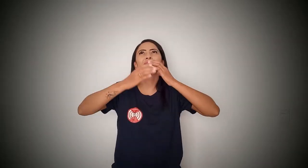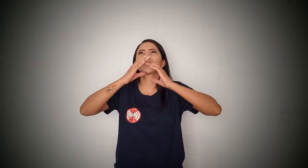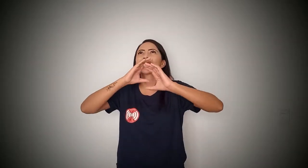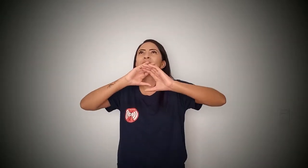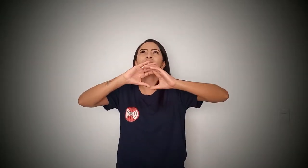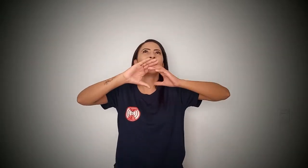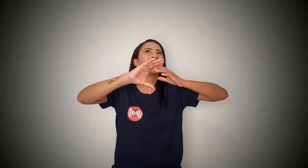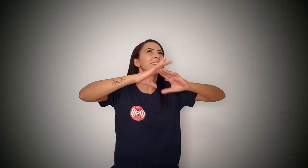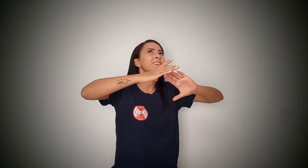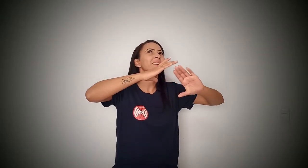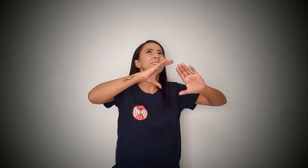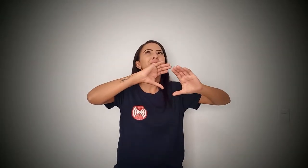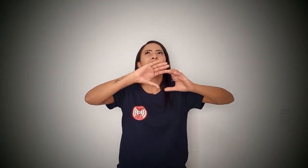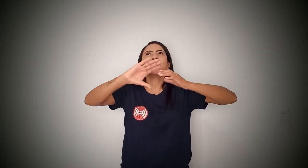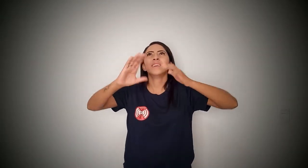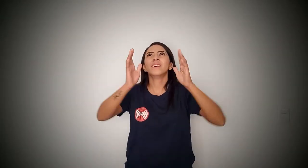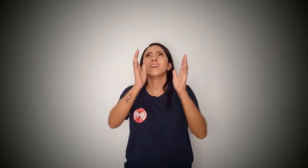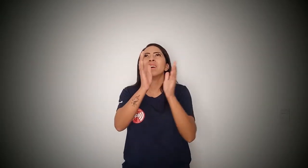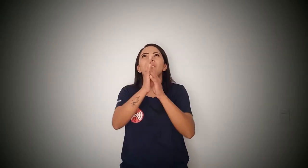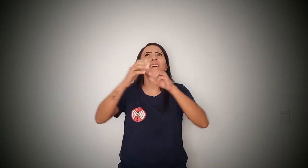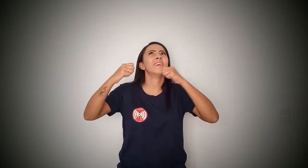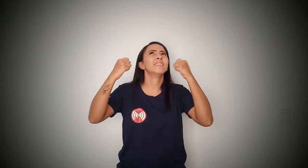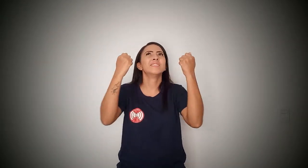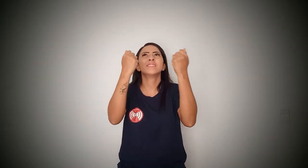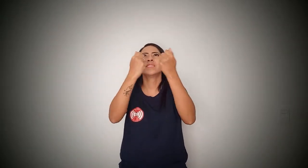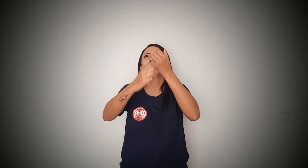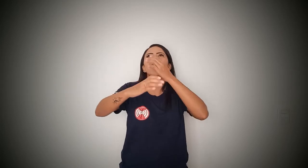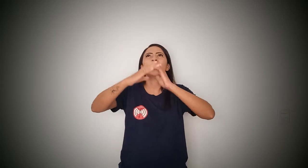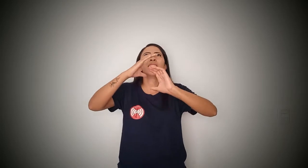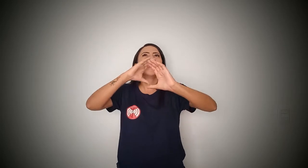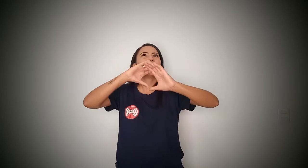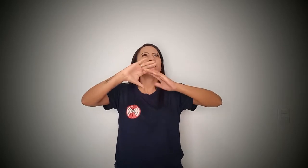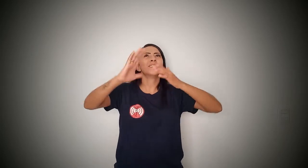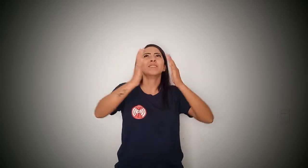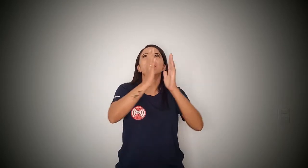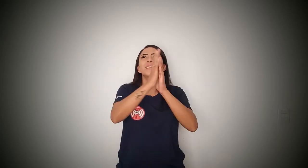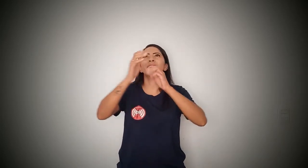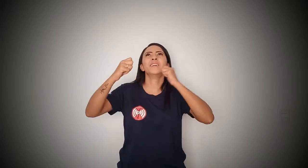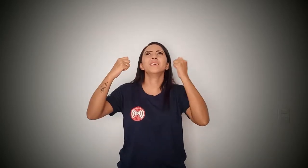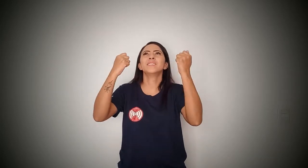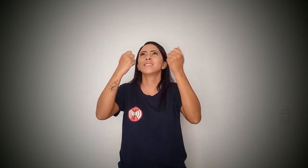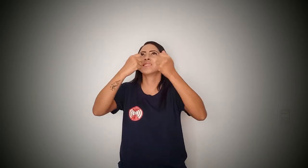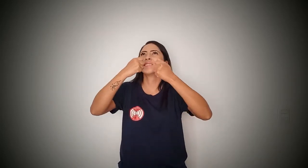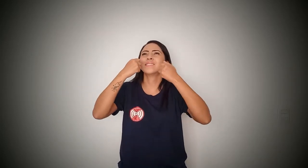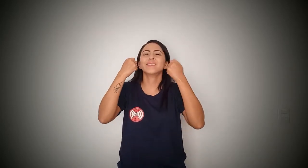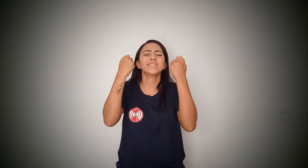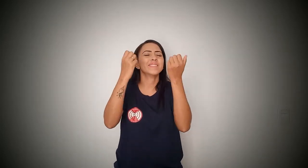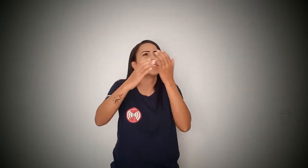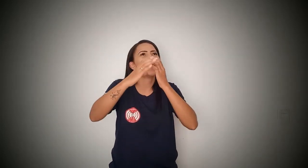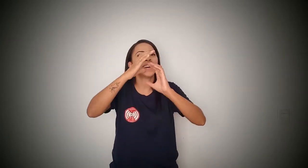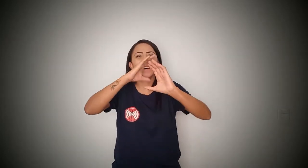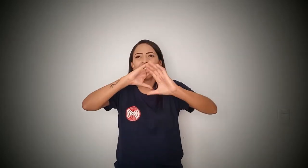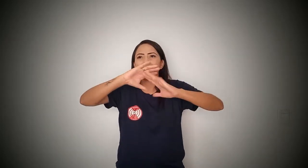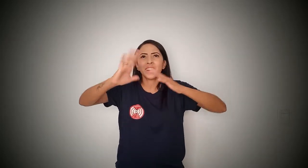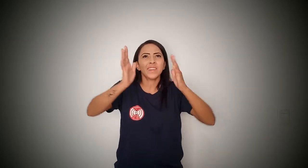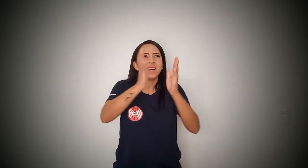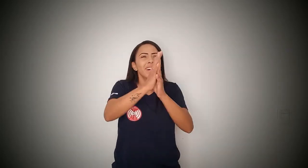Cantamos aleluia, cantamos aleluia, cantamos